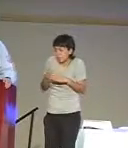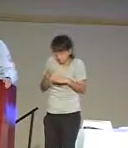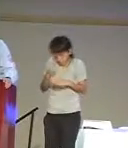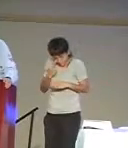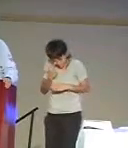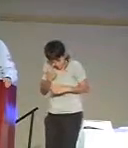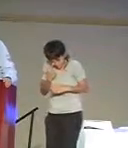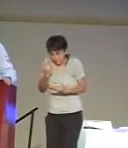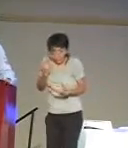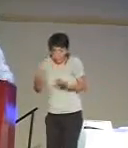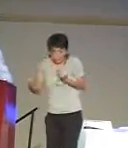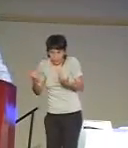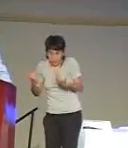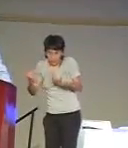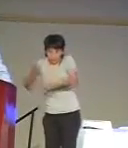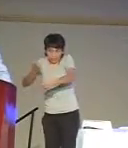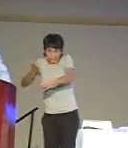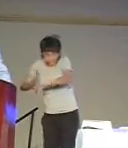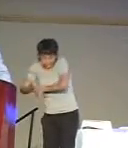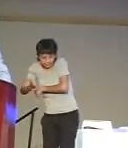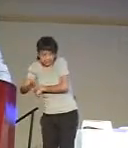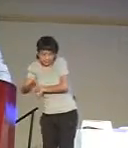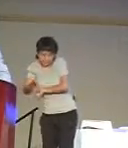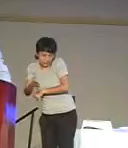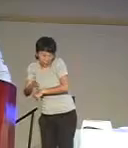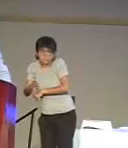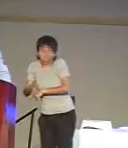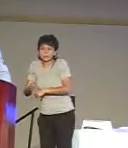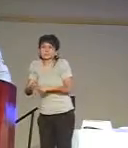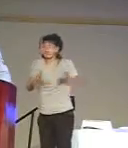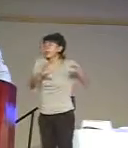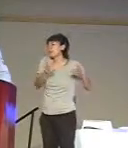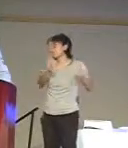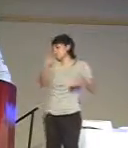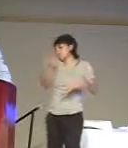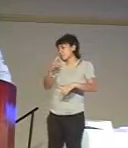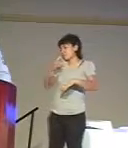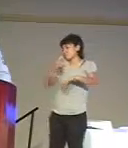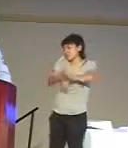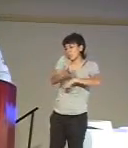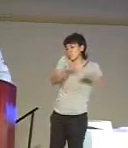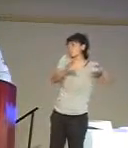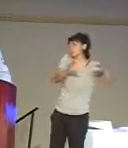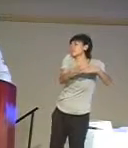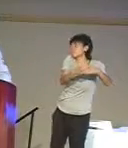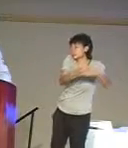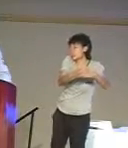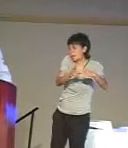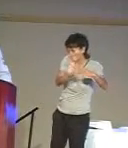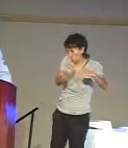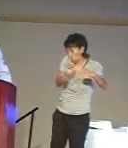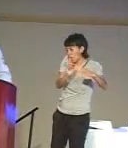que tenga la población equivalente a la que tiene Uruguay, y verán ustedes que ni así.